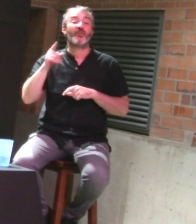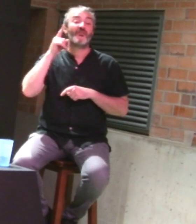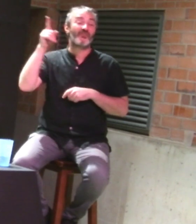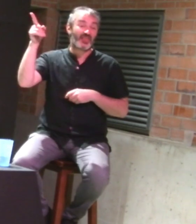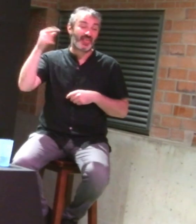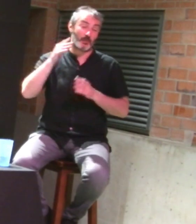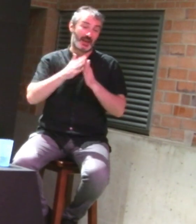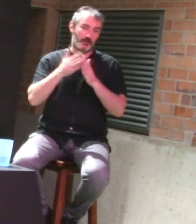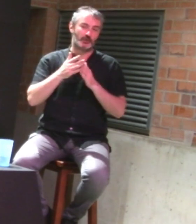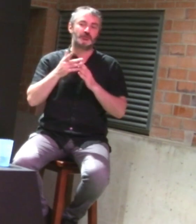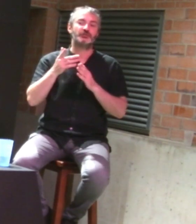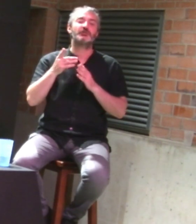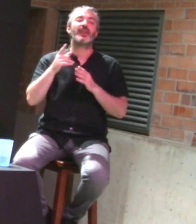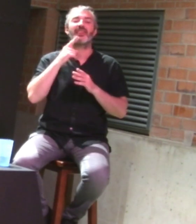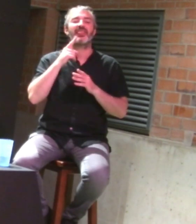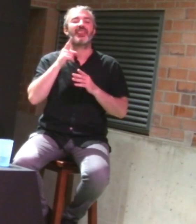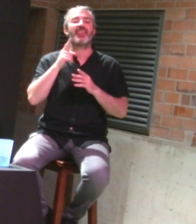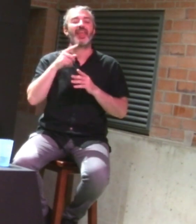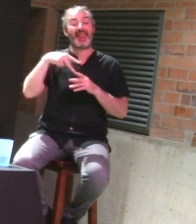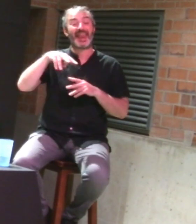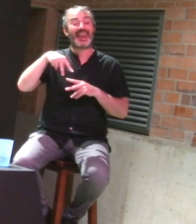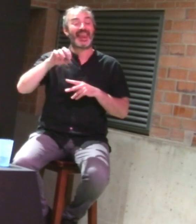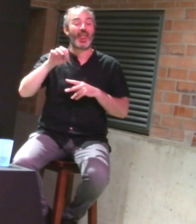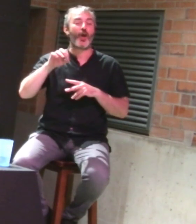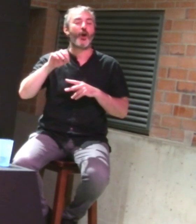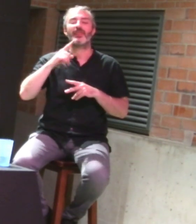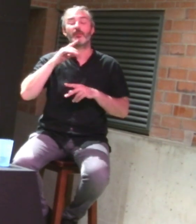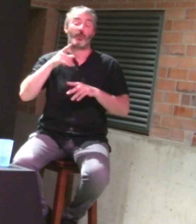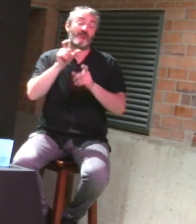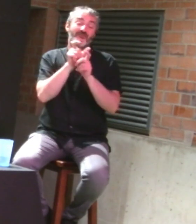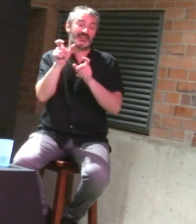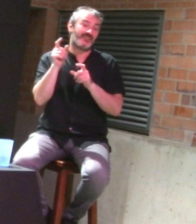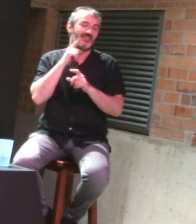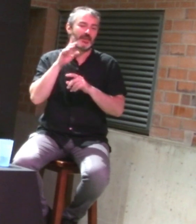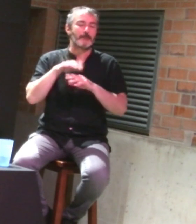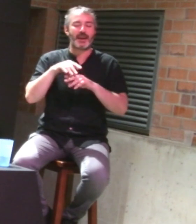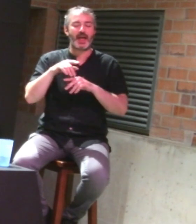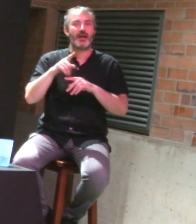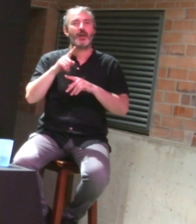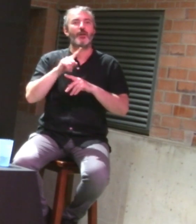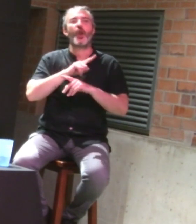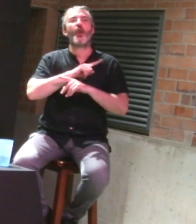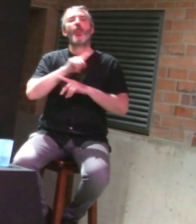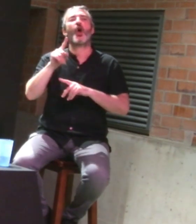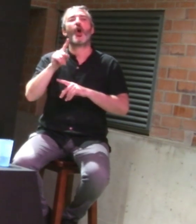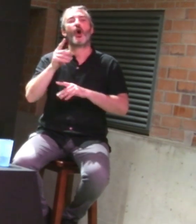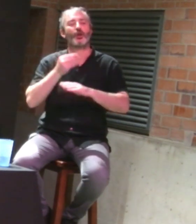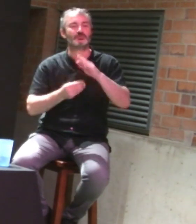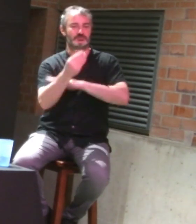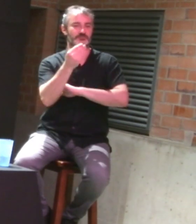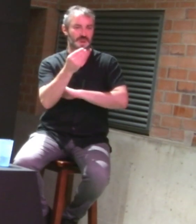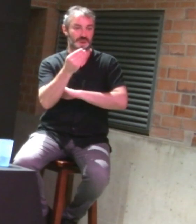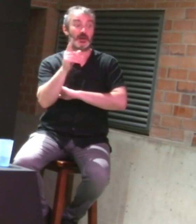diuen neomalthusians. Però el neomalthusianisme apareix abans pràcticament que el neomalthusianisme, perquè trobem als Estats